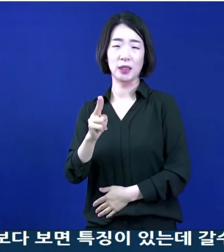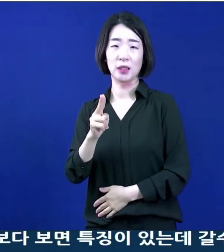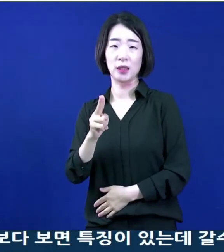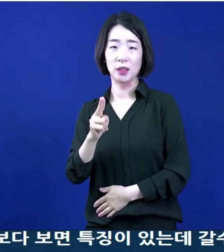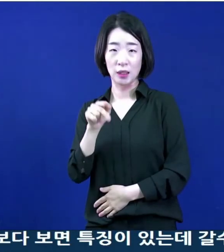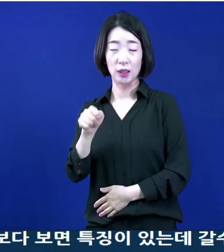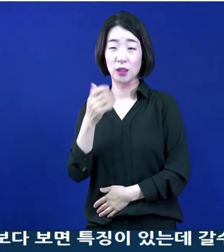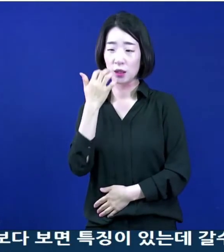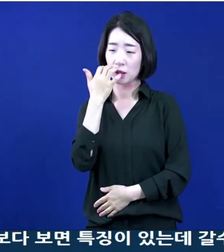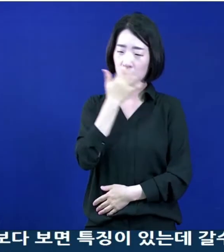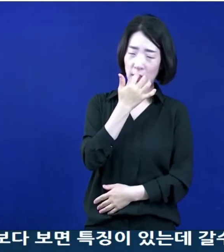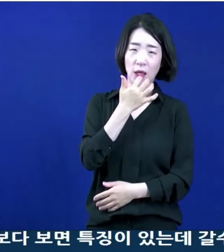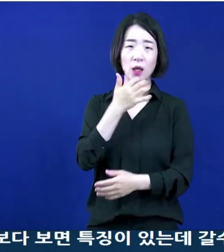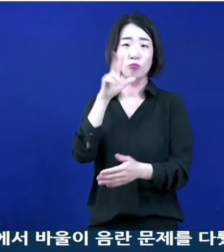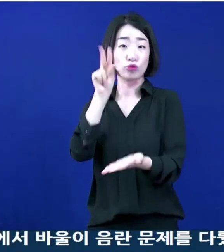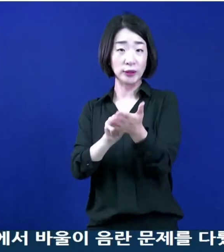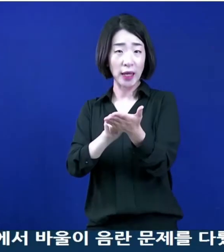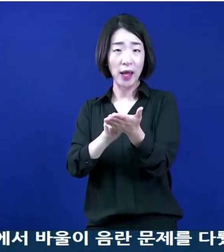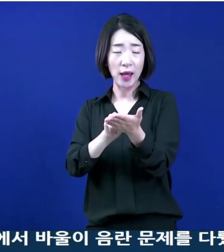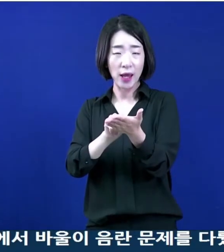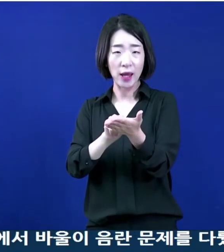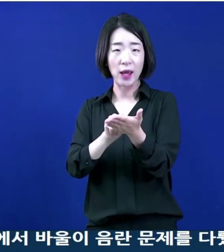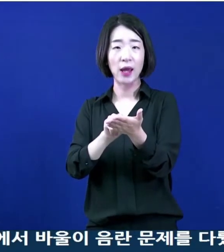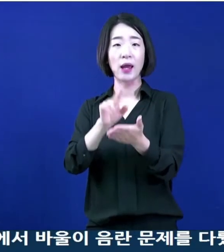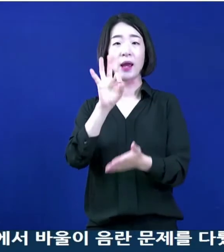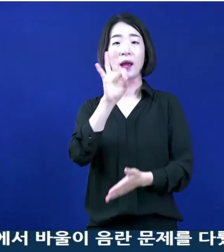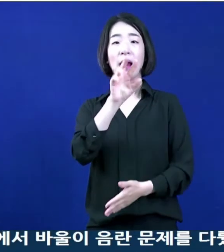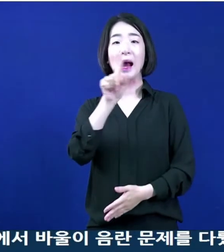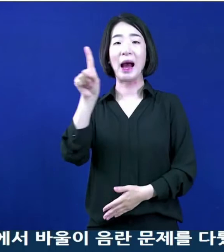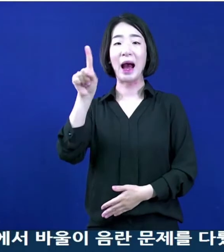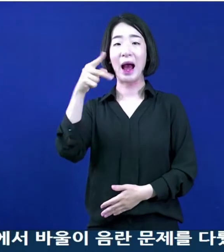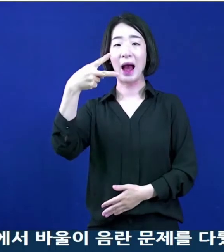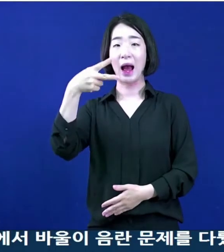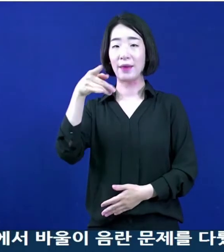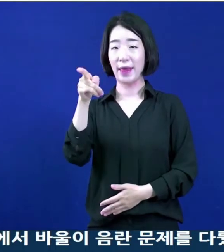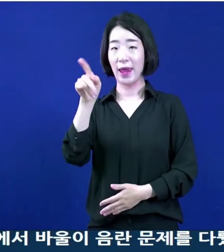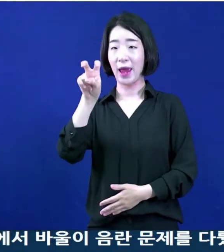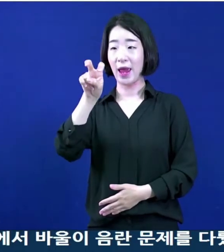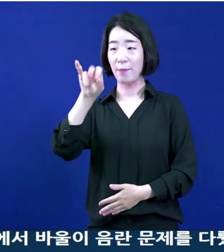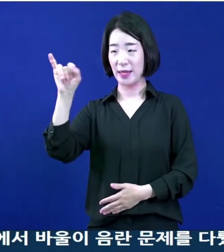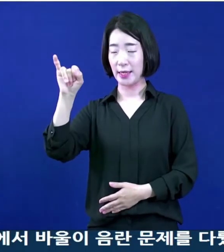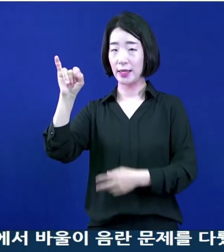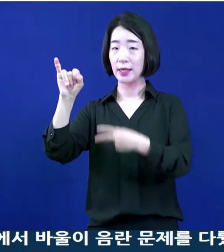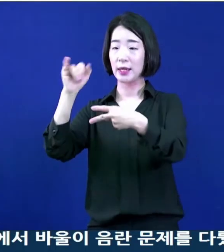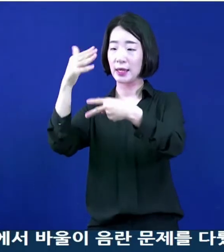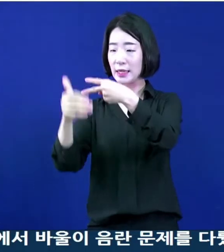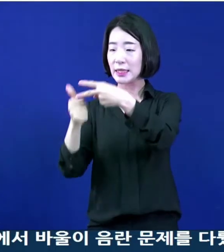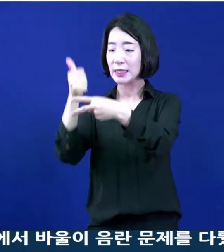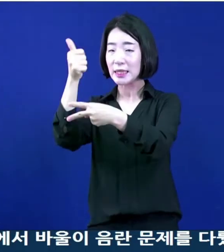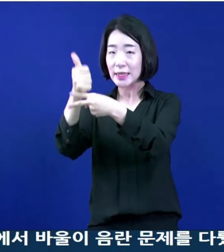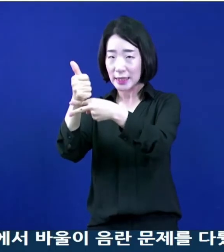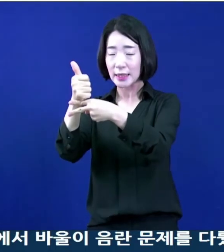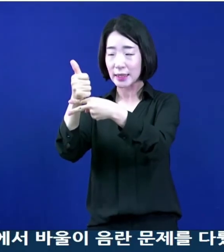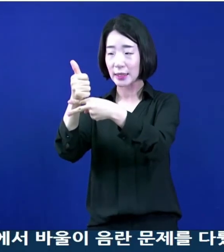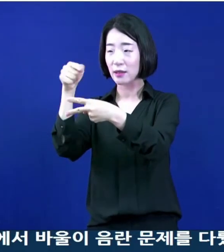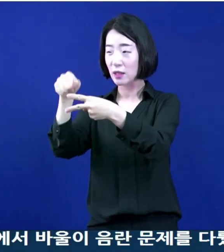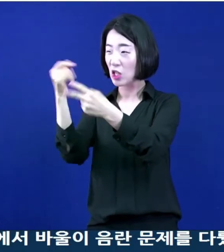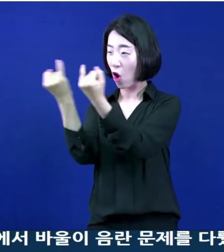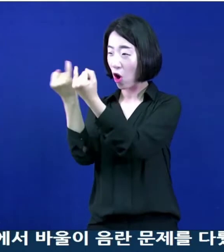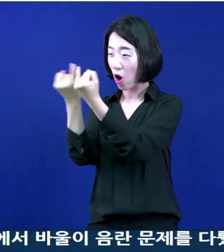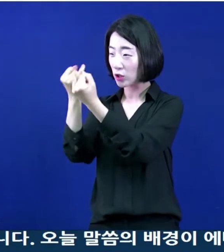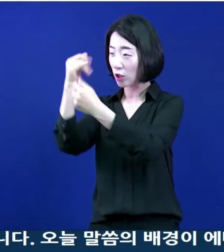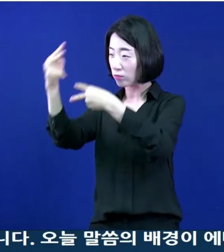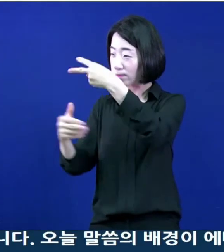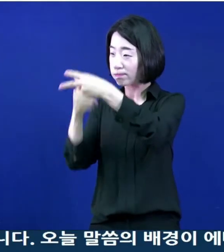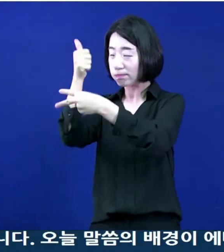음란의 문제의 핵심은 아데미를 여신으로 섬기는 신전이 있었고, 그